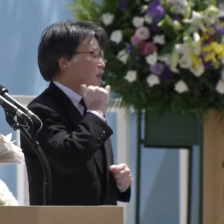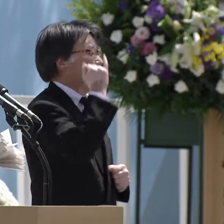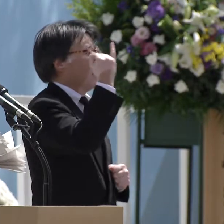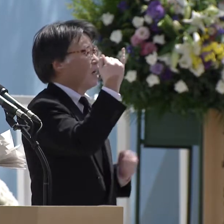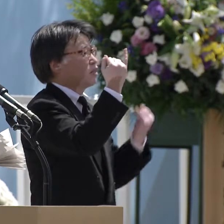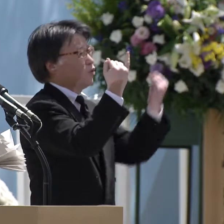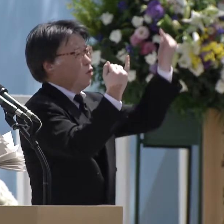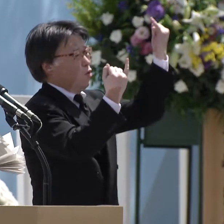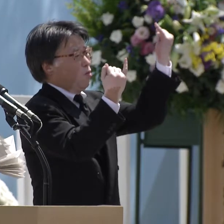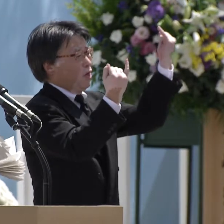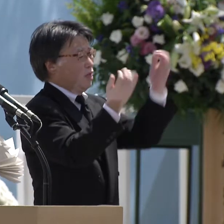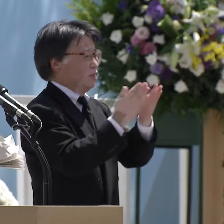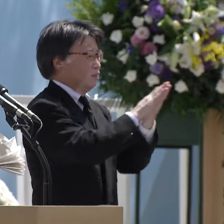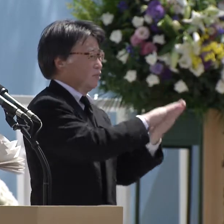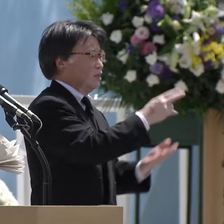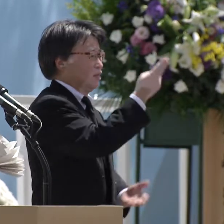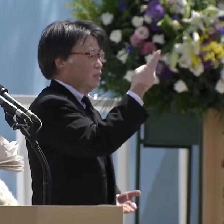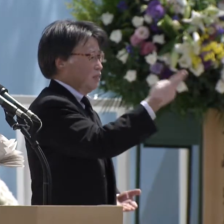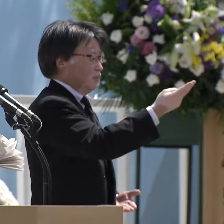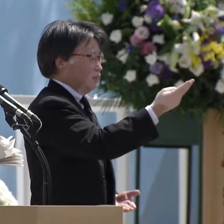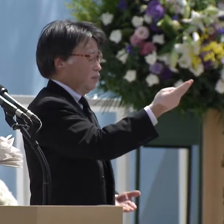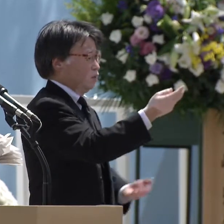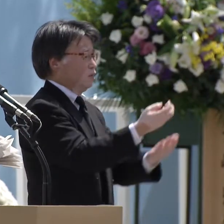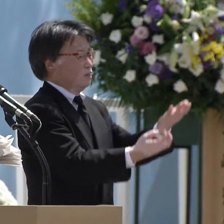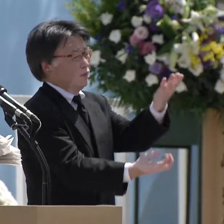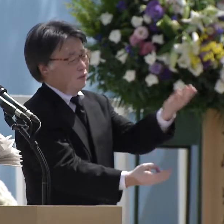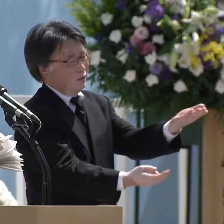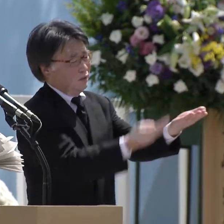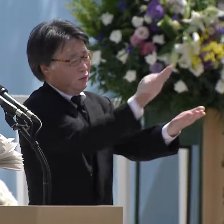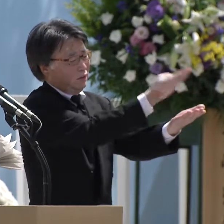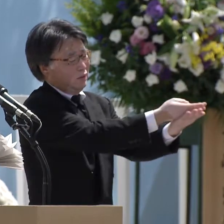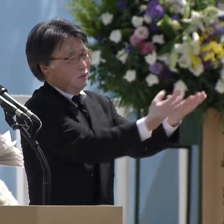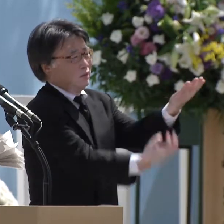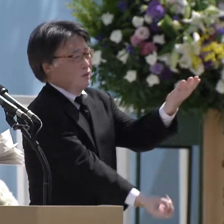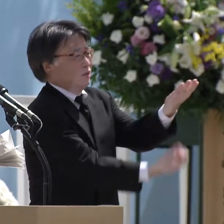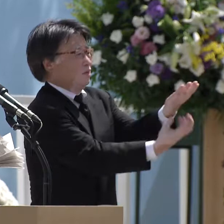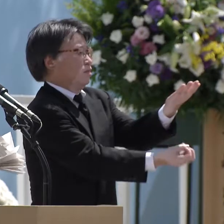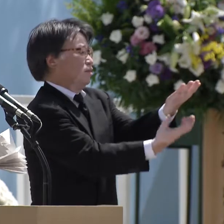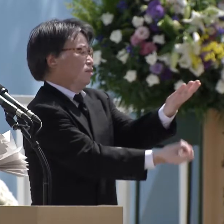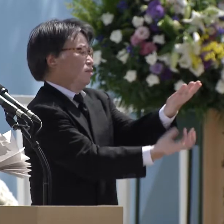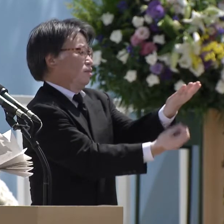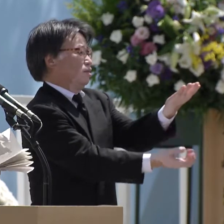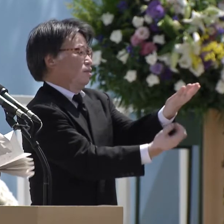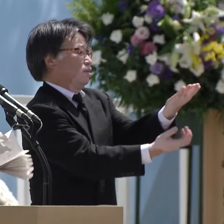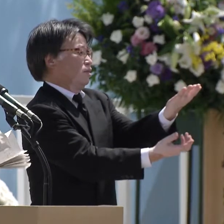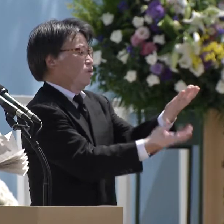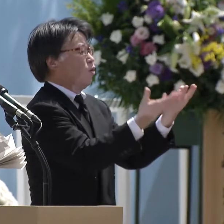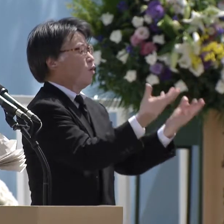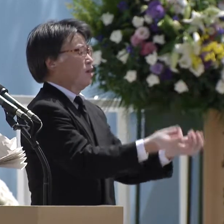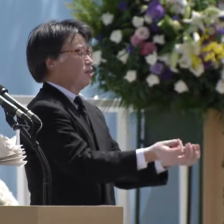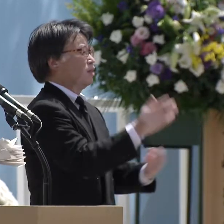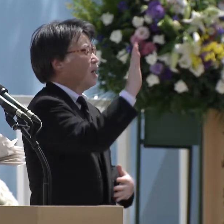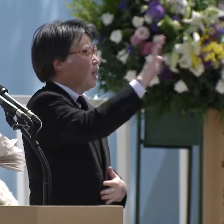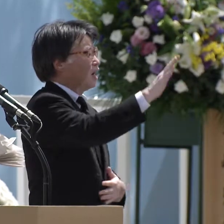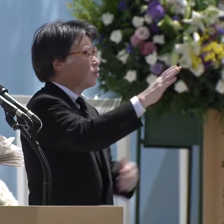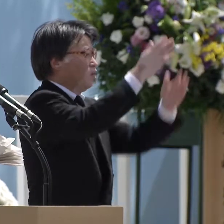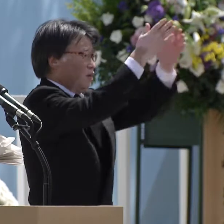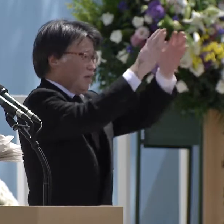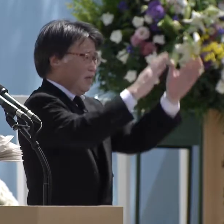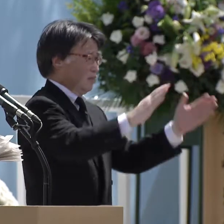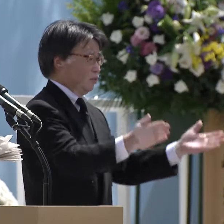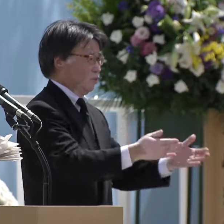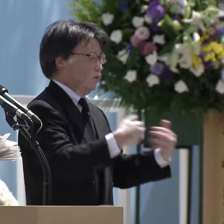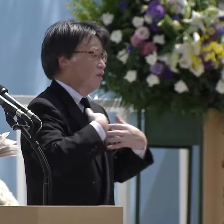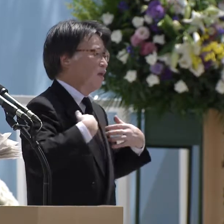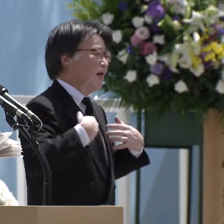ばの遺体を途端の板に乗せて焼いていました。焼き終えた人の形をとどめ